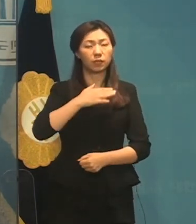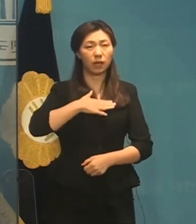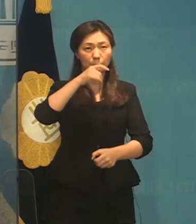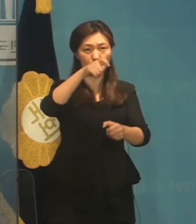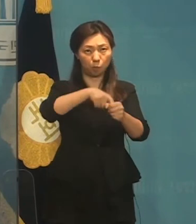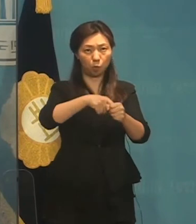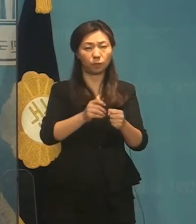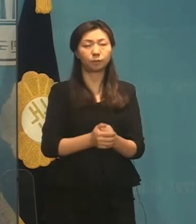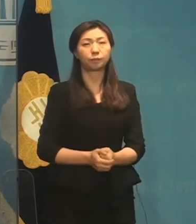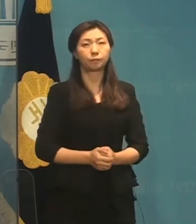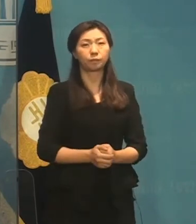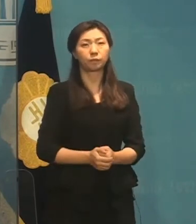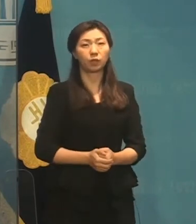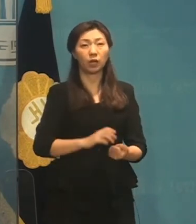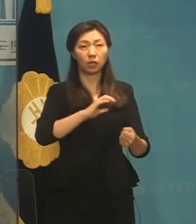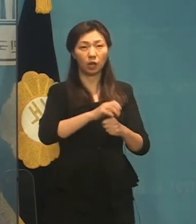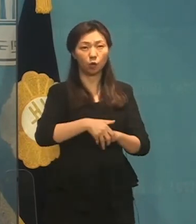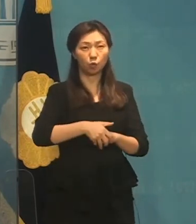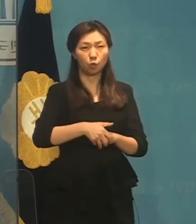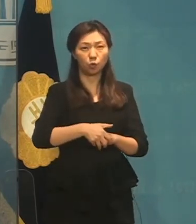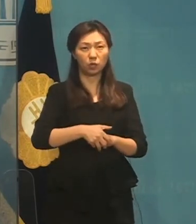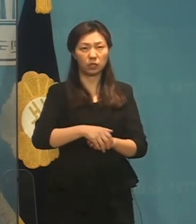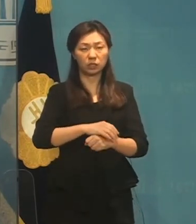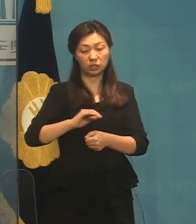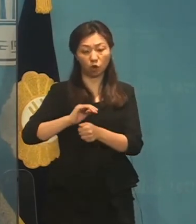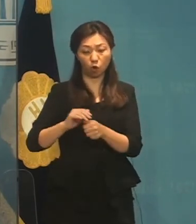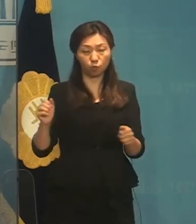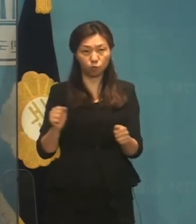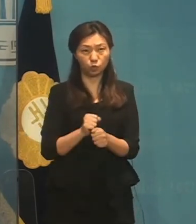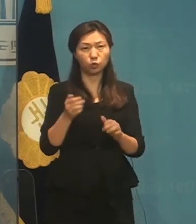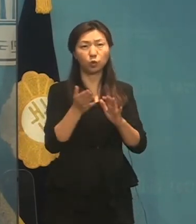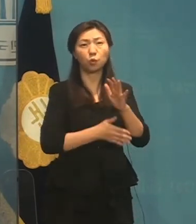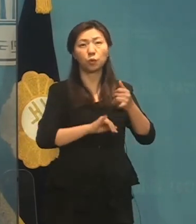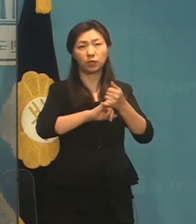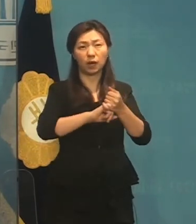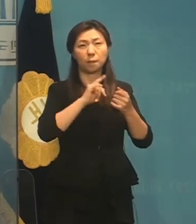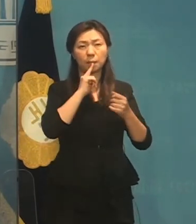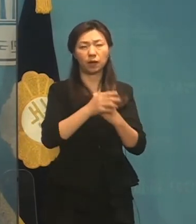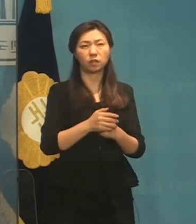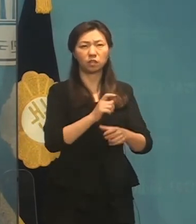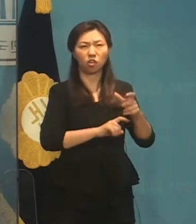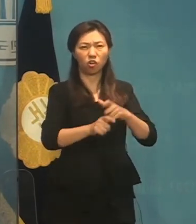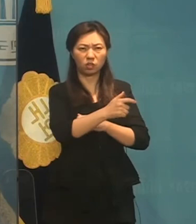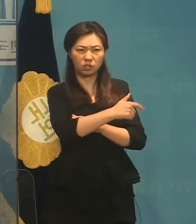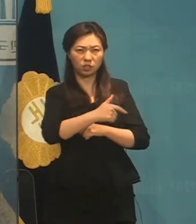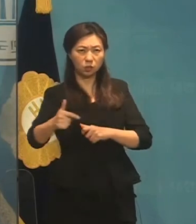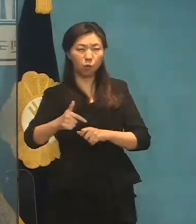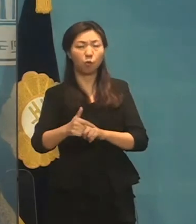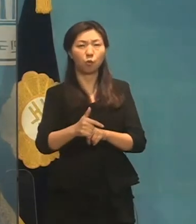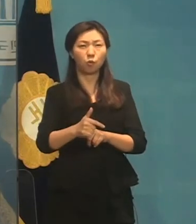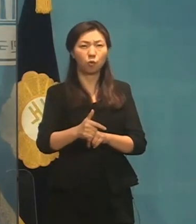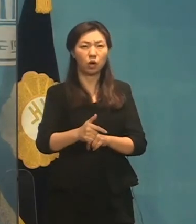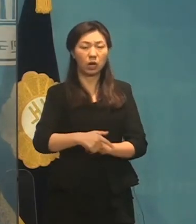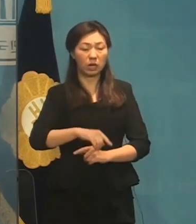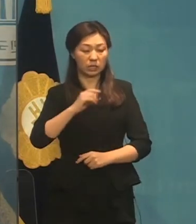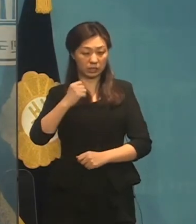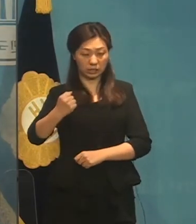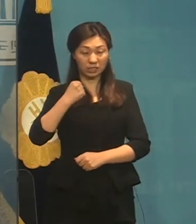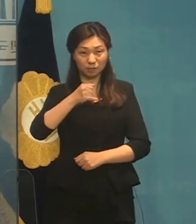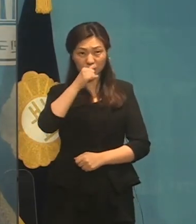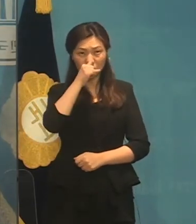이제 대경권 메가시티 공약을 말씀드리겠습니다. 첫째, 더 크고 유능한 대구 경북 특별자치정부를